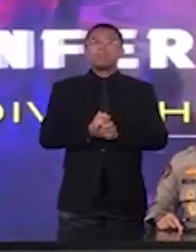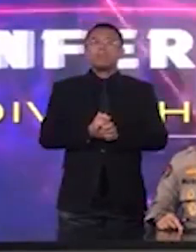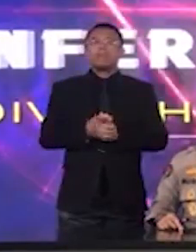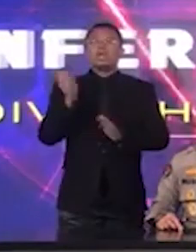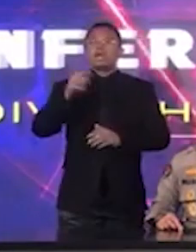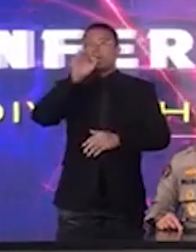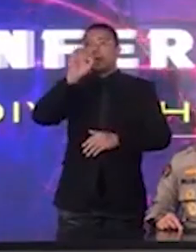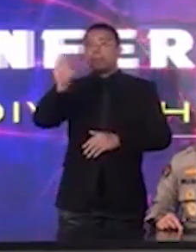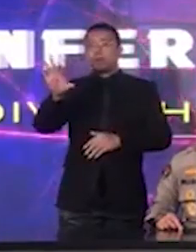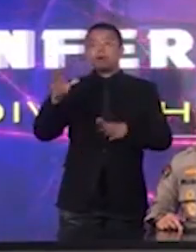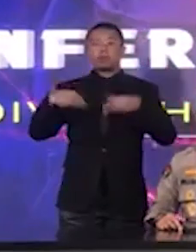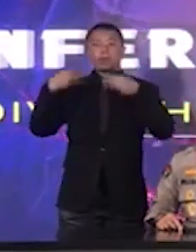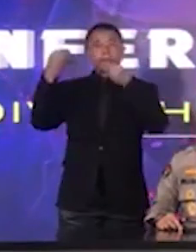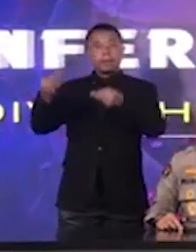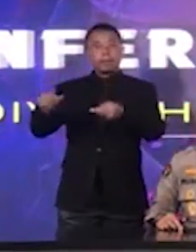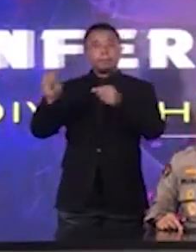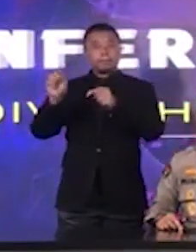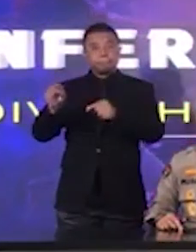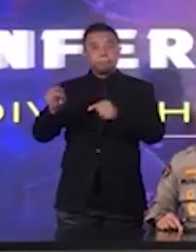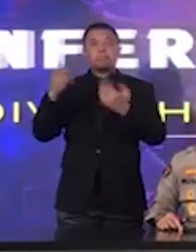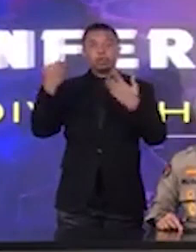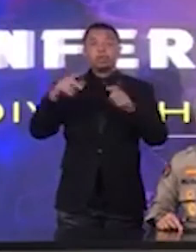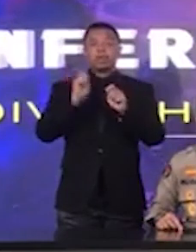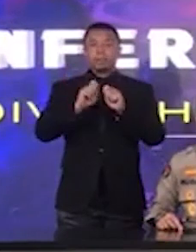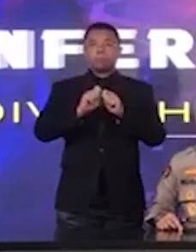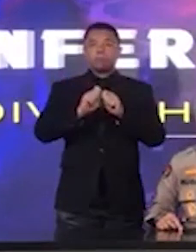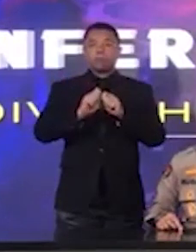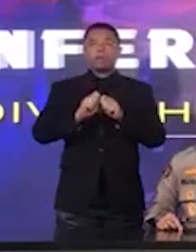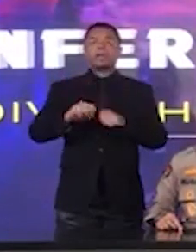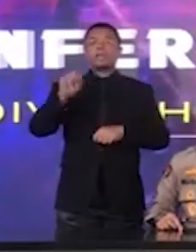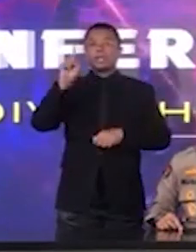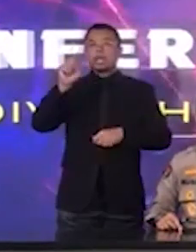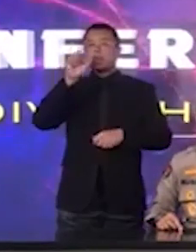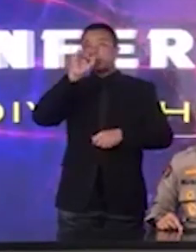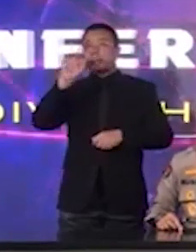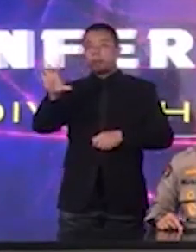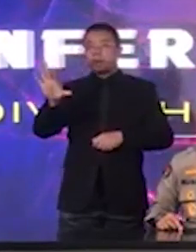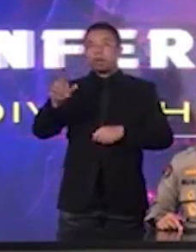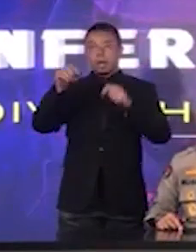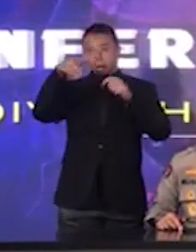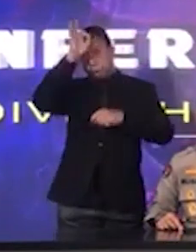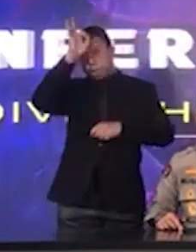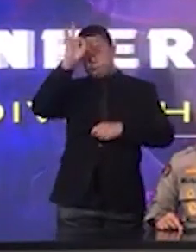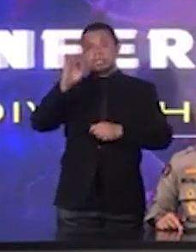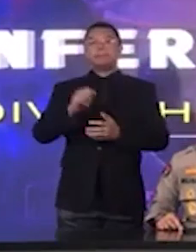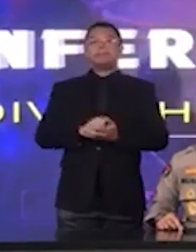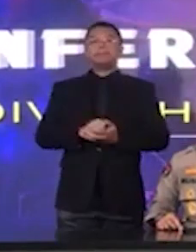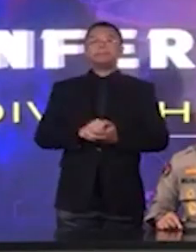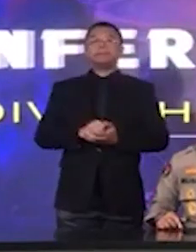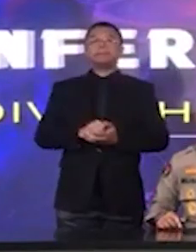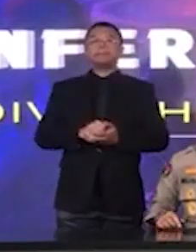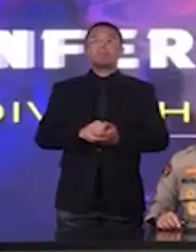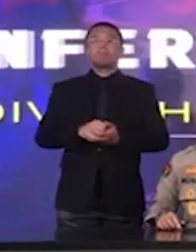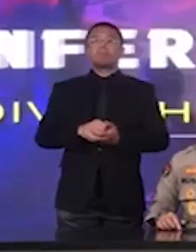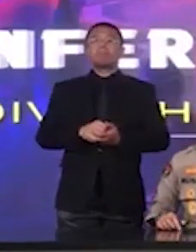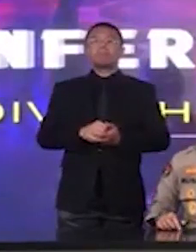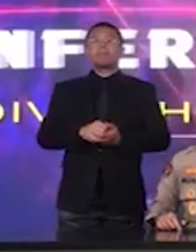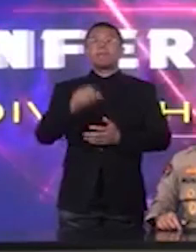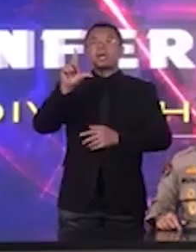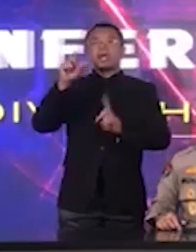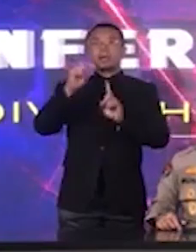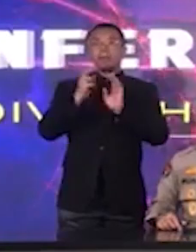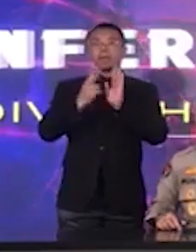Dari laporan tersebut, telah dibuat satu laporan polisi, yaitu